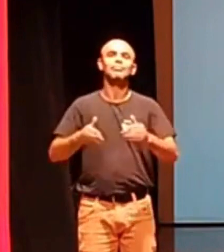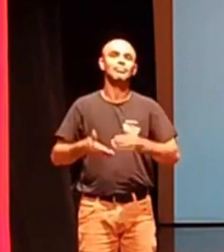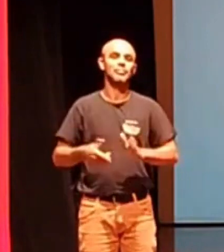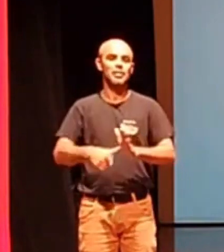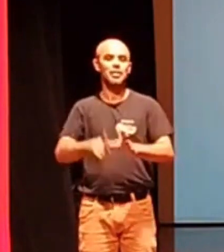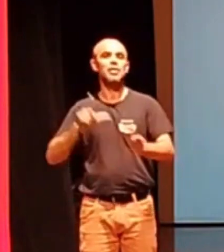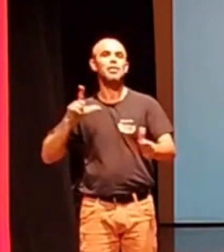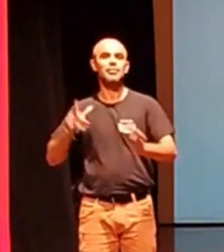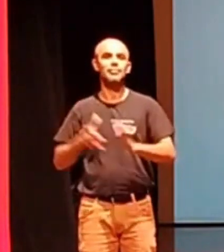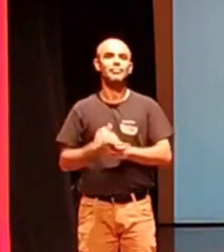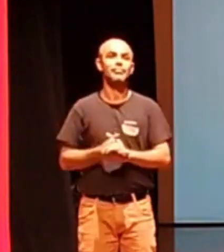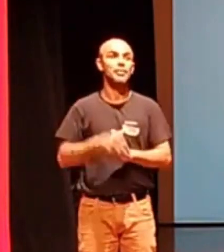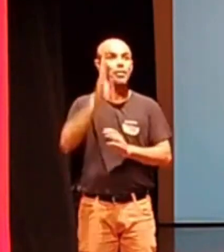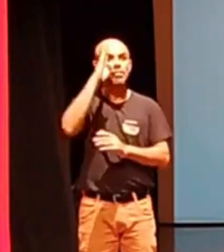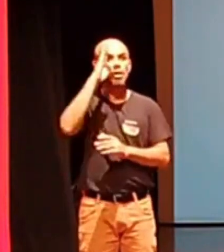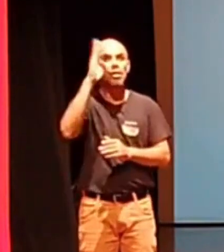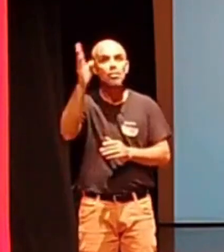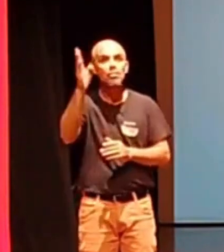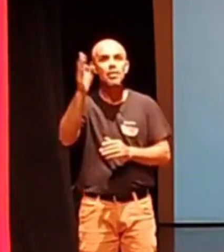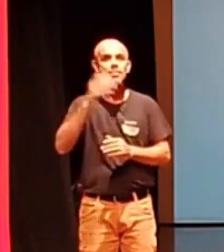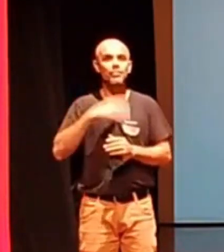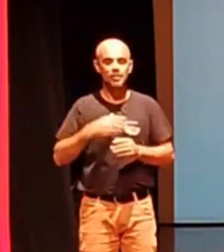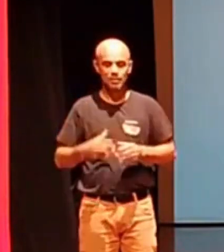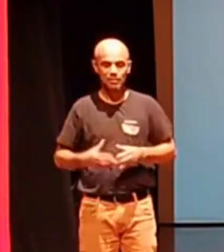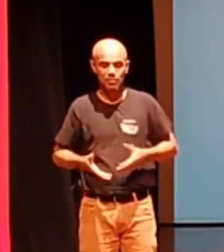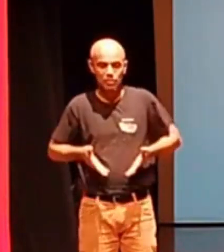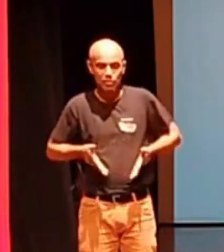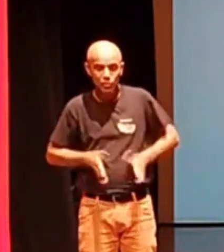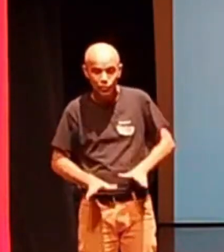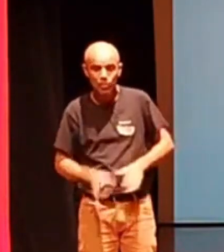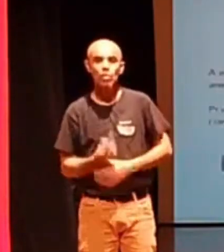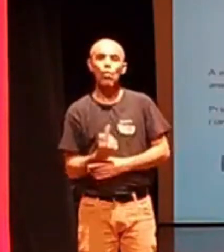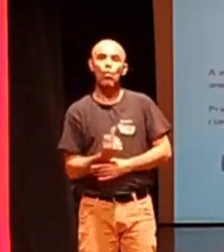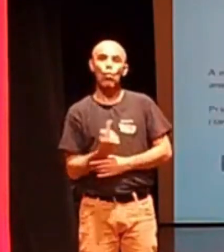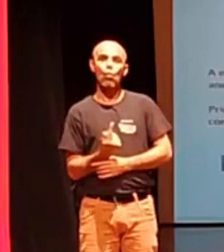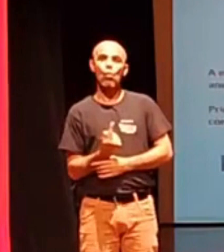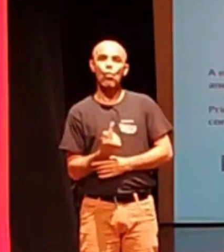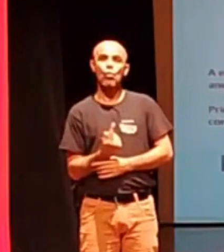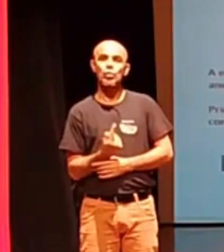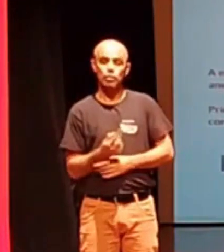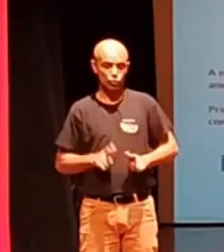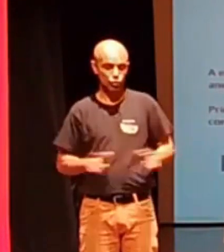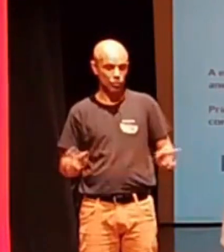Então, principalmente com fetos únicos, né? Gestações que não sejam gemelares.